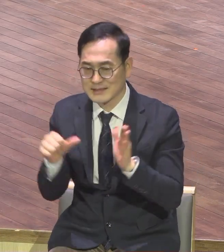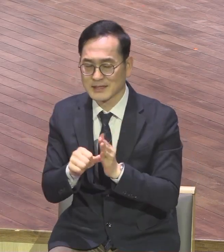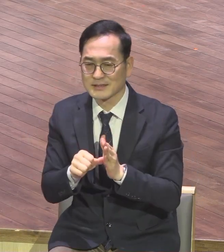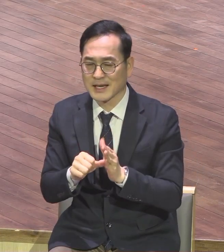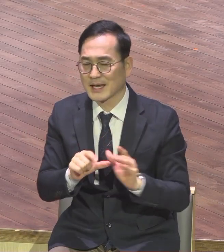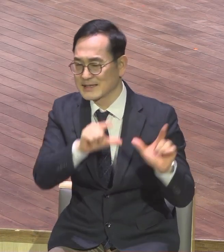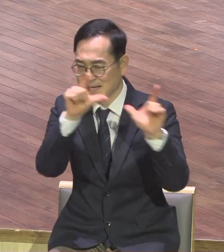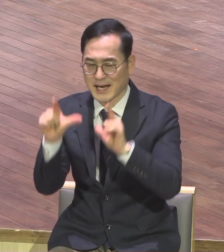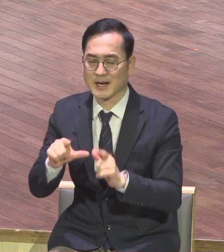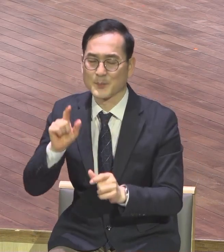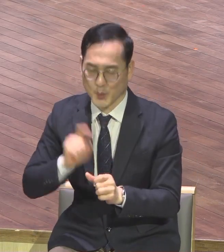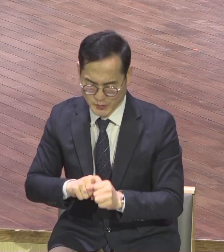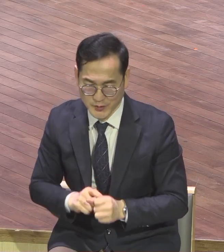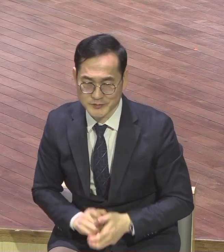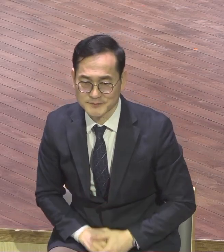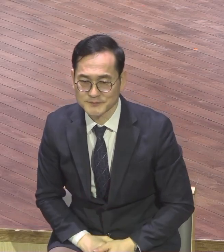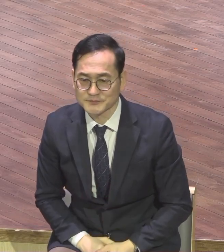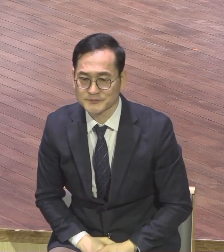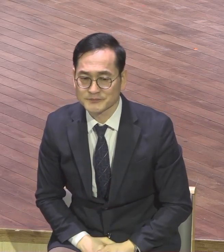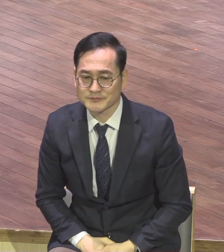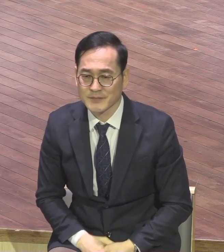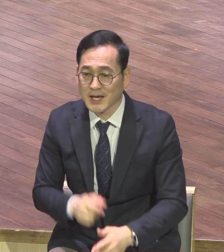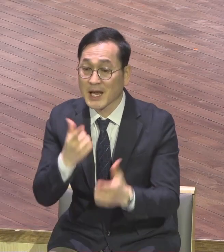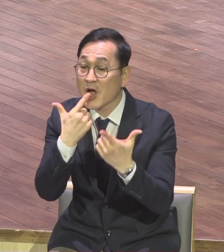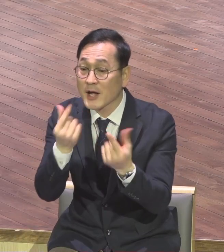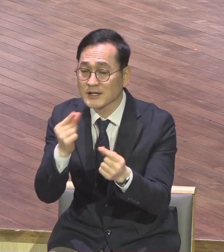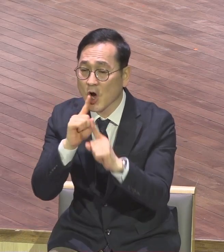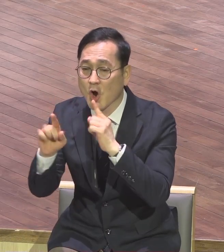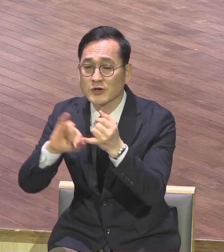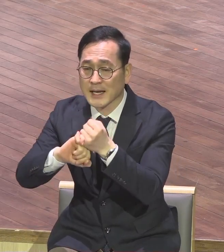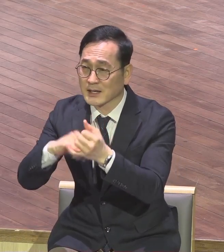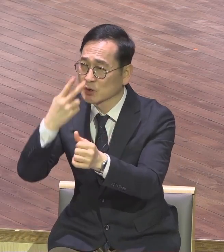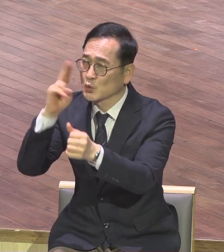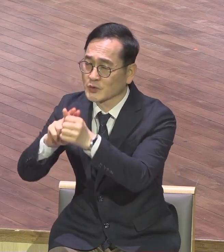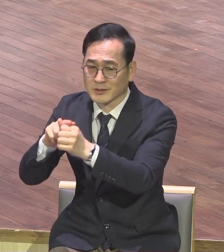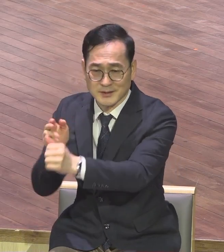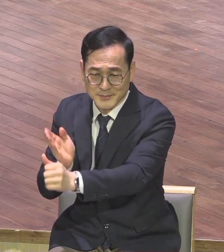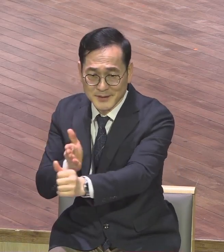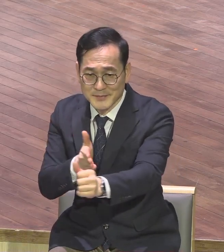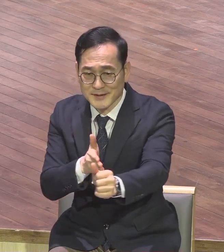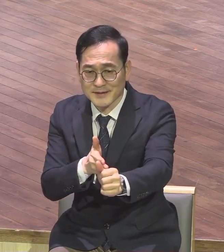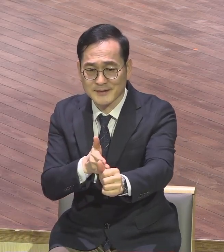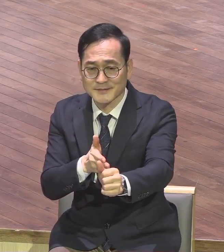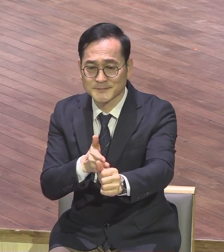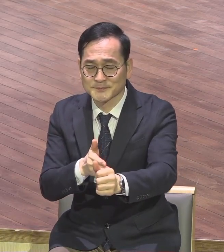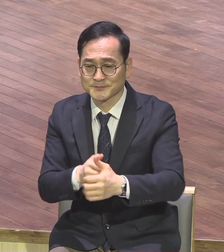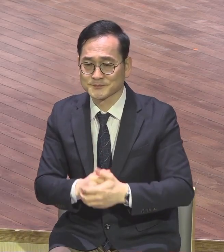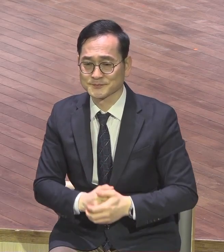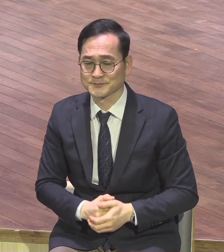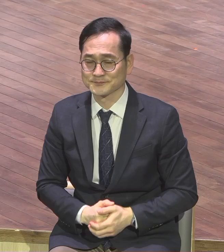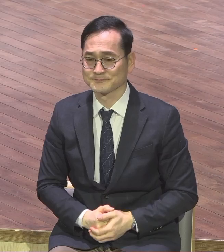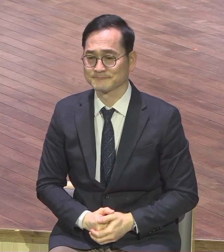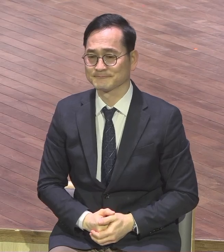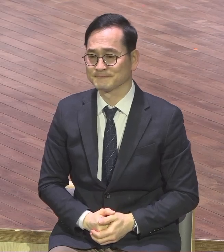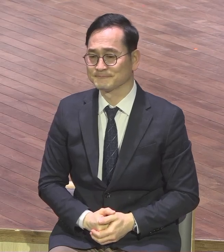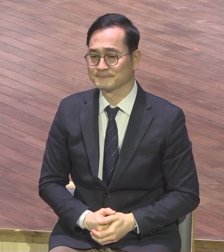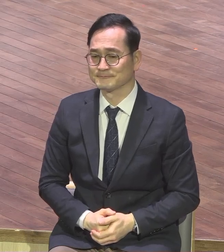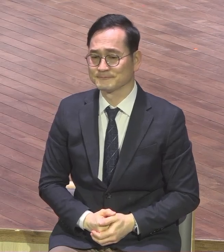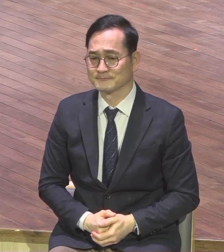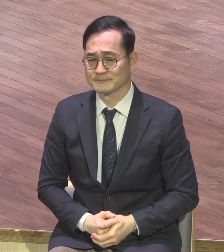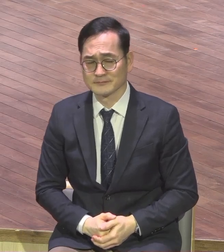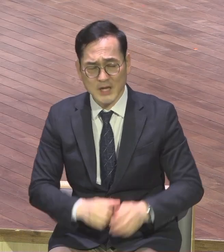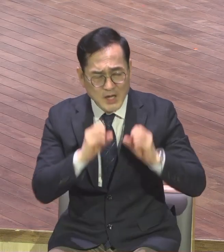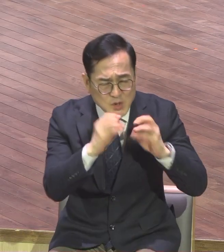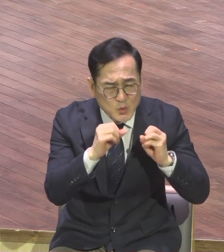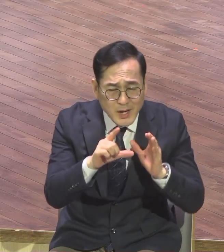이런 언약적 도전을 하시길 바랍니다. 더 감사한 것은 그런 삶에 뭐요? 하나님의 놀라운 상급이